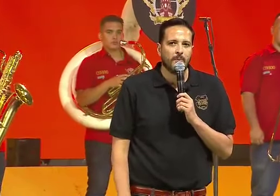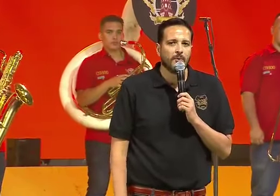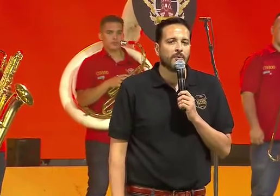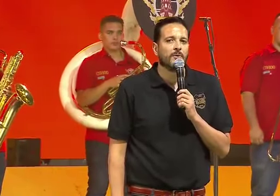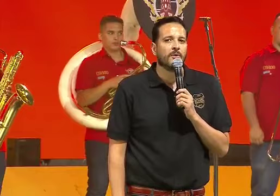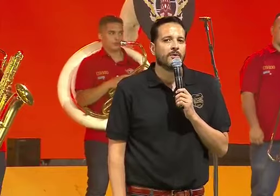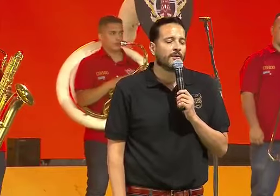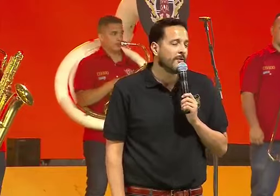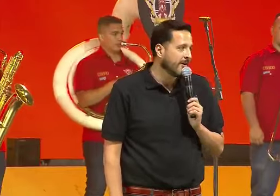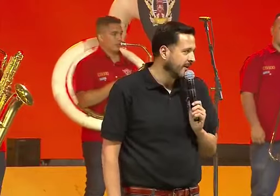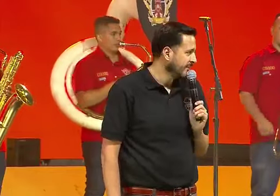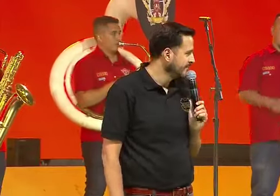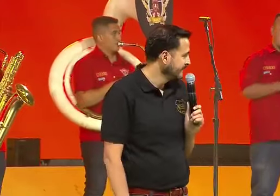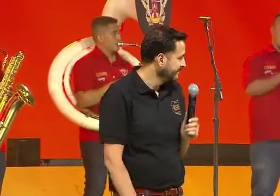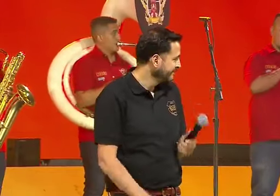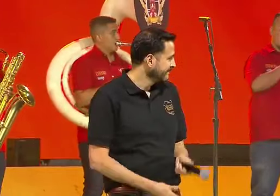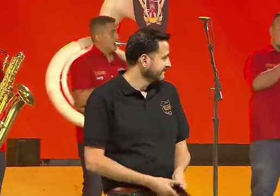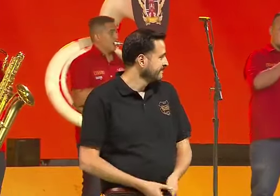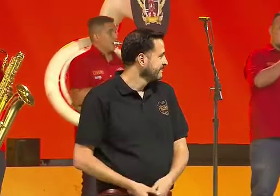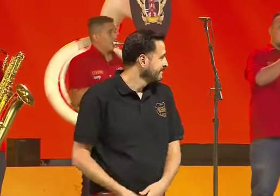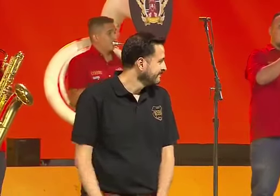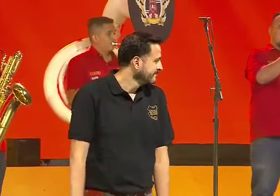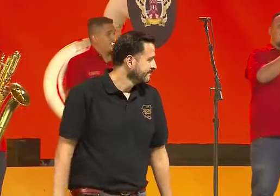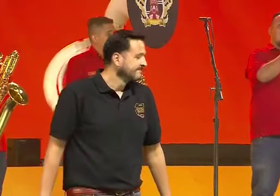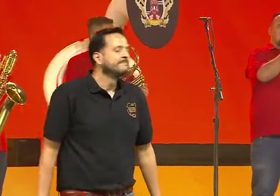Ninguno pudo con él.